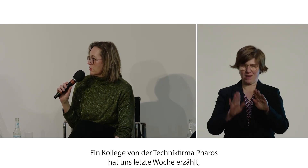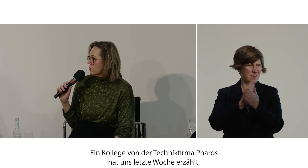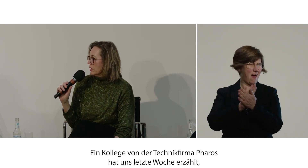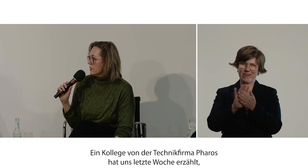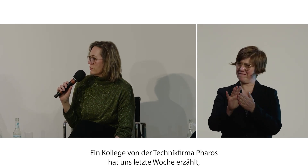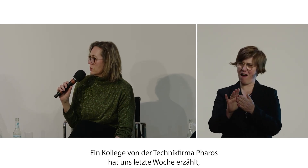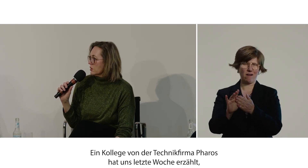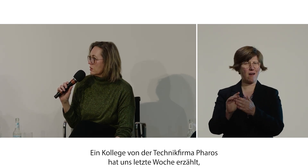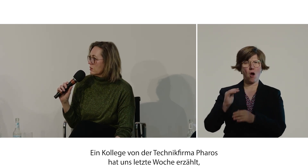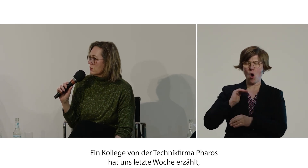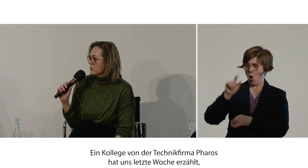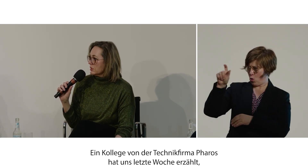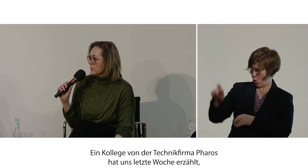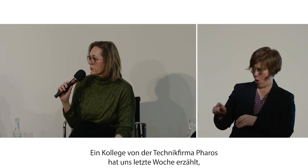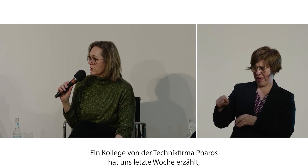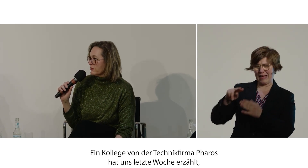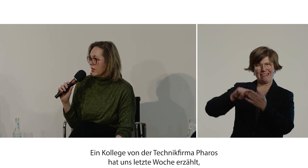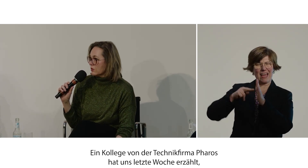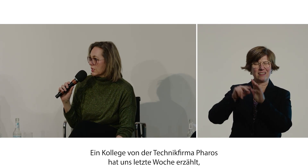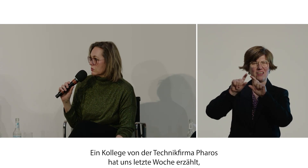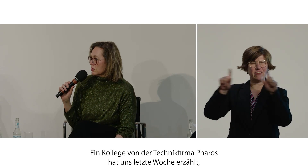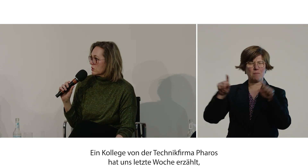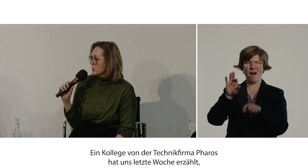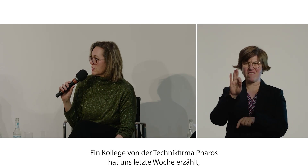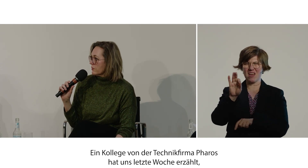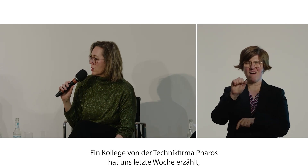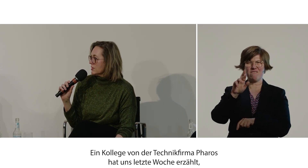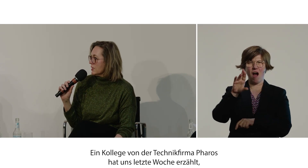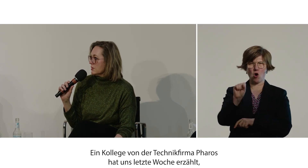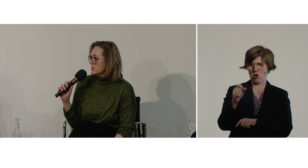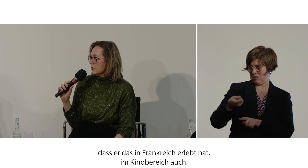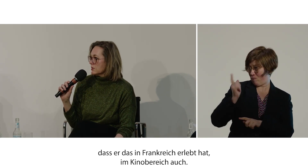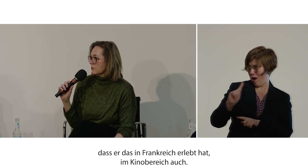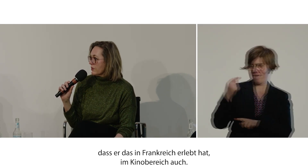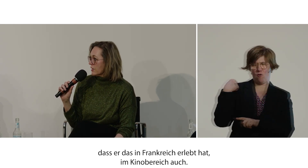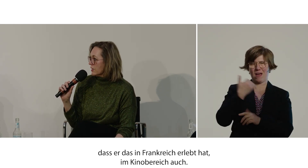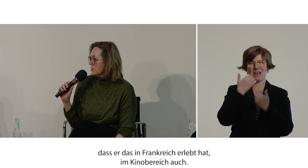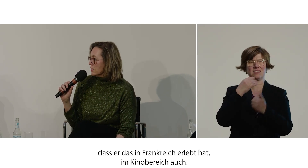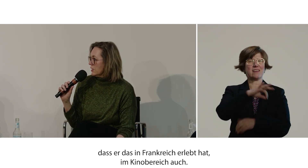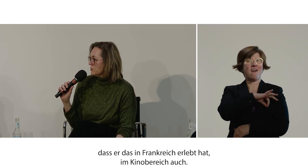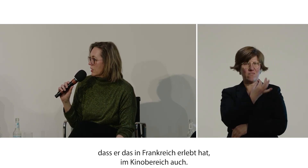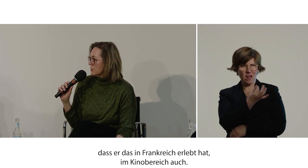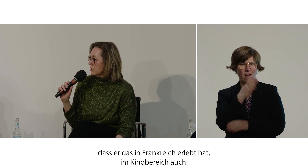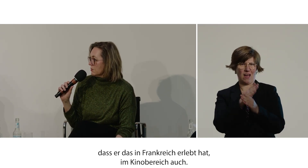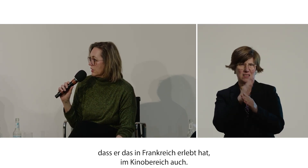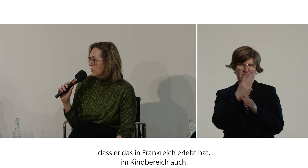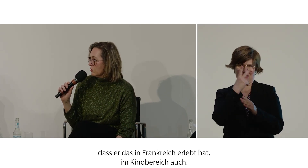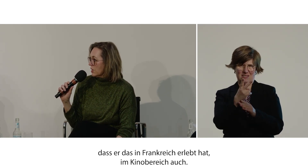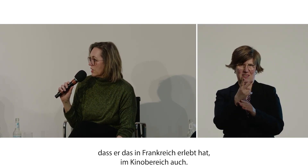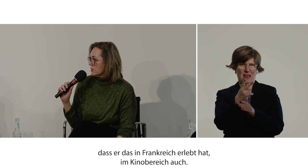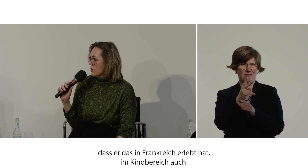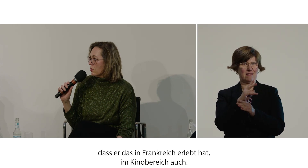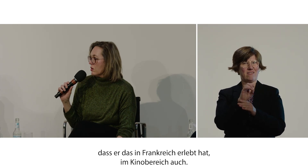Ein Kollege von der Technikfirma Pharaus hat uns letzte Woche erzählt, dass er das in Frankreich erlebt hat, im